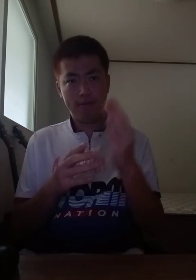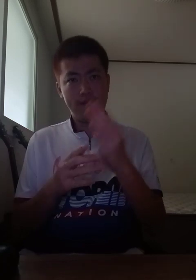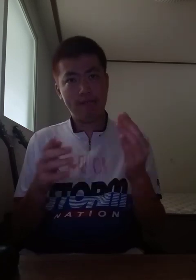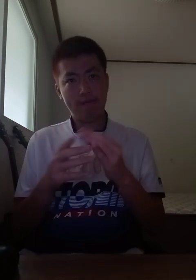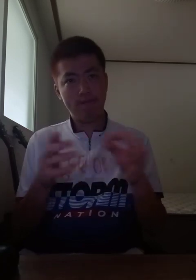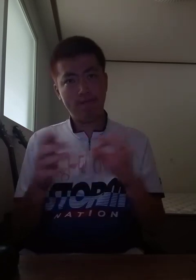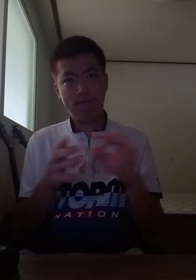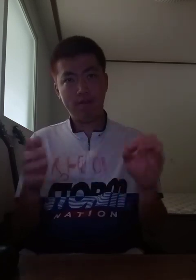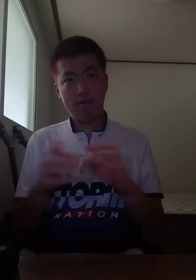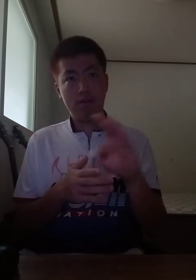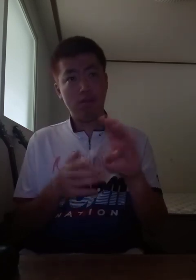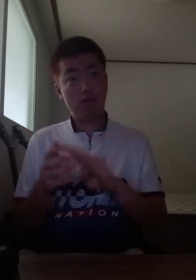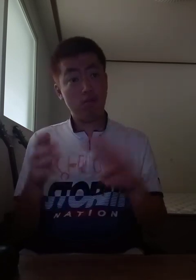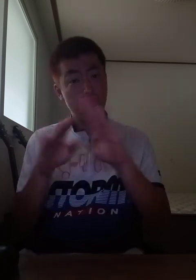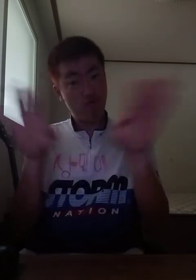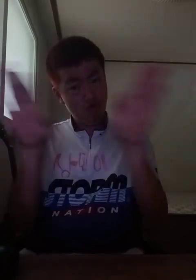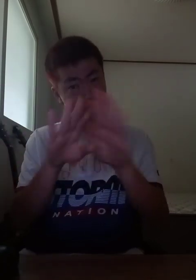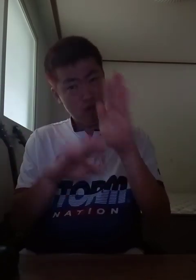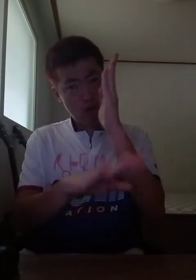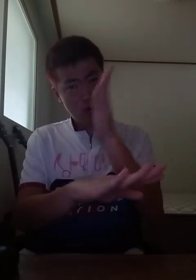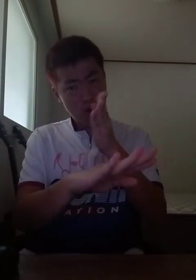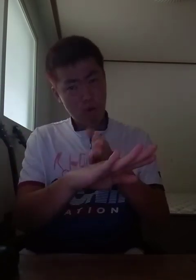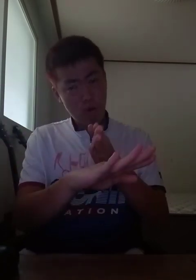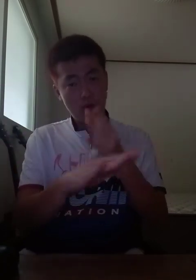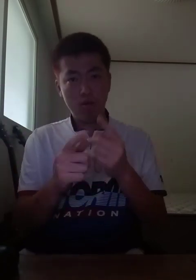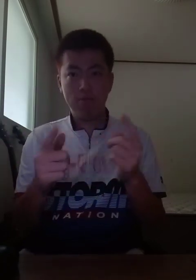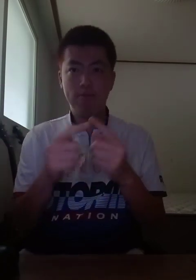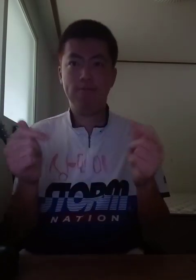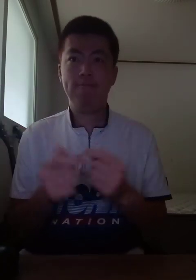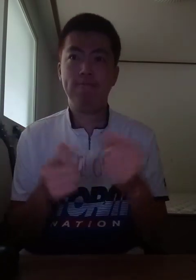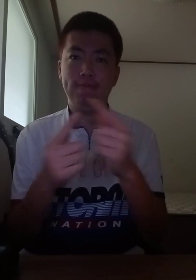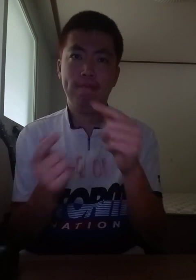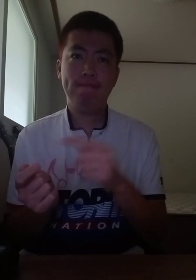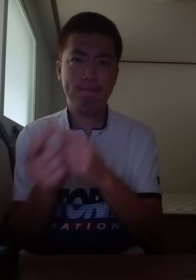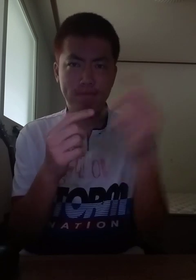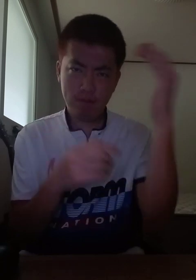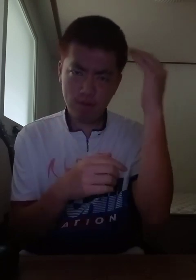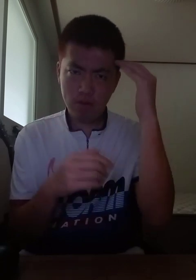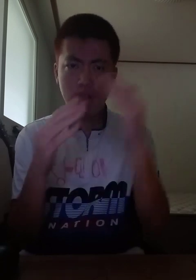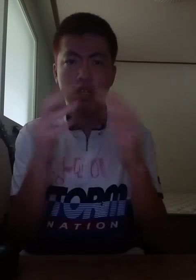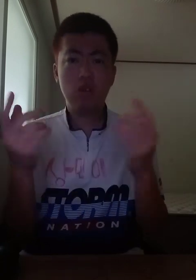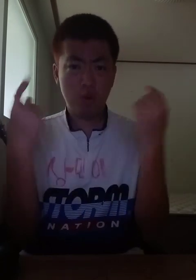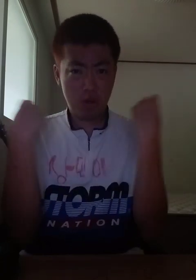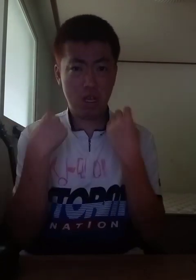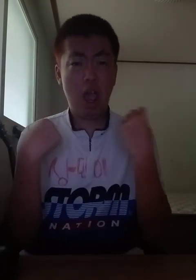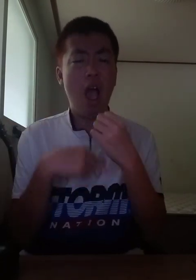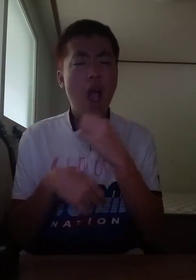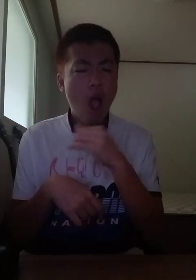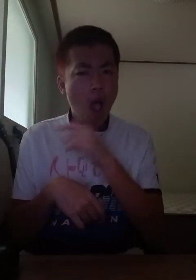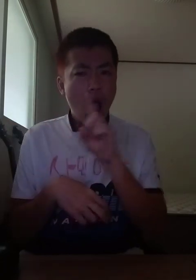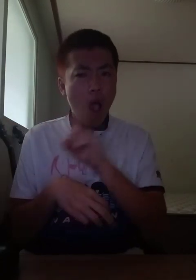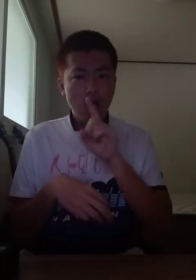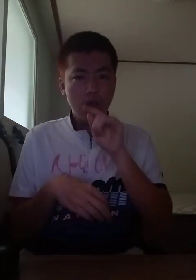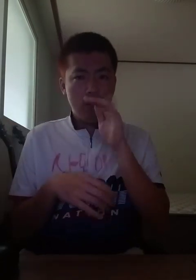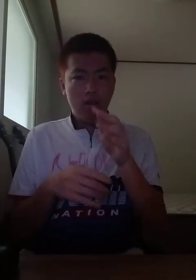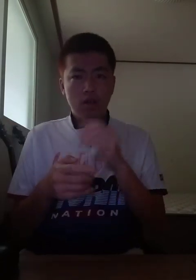보행 통로인데 이렇게 문이 막아서고 있습니다. 이 문 때문에 초등학생들의 등굣길에 아찔한 상황이 연출되고 있다고 합니다.